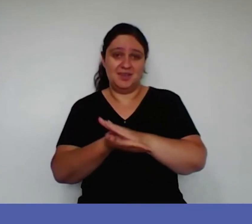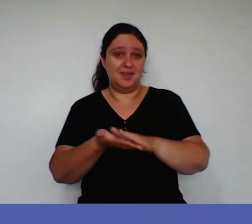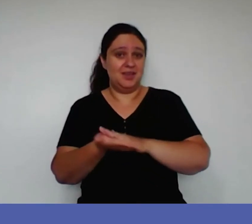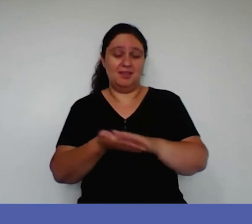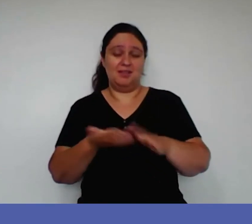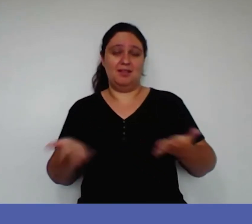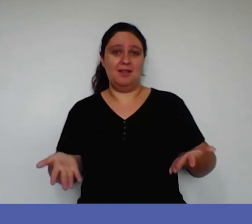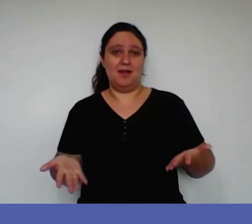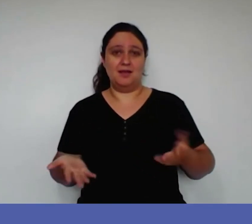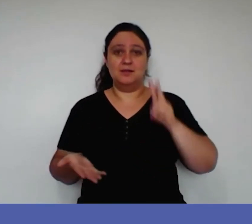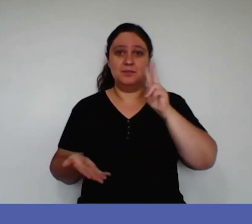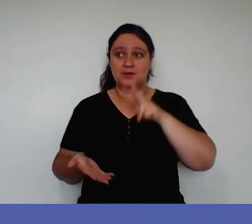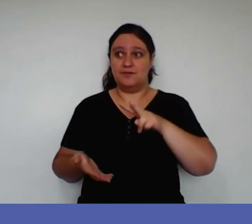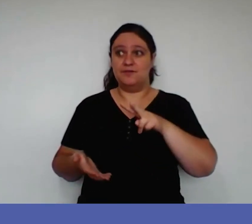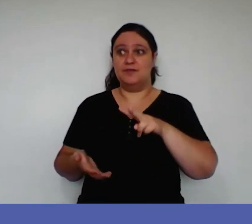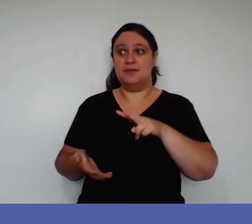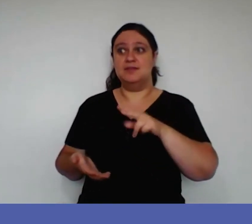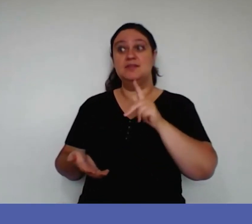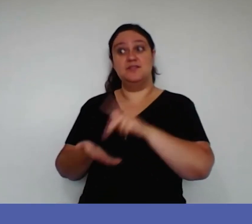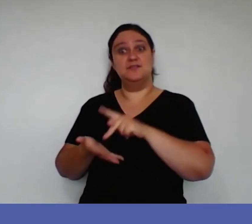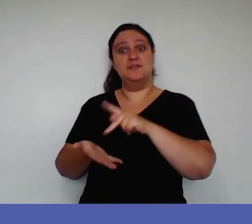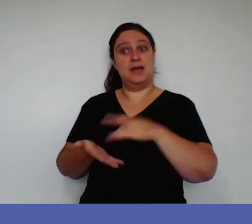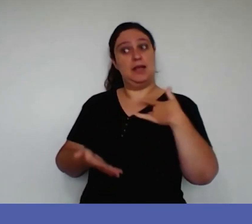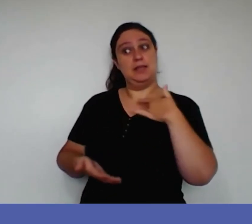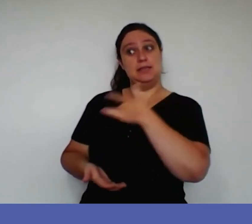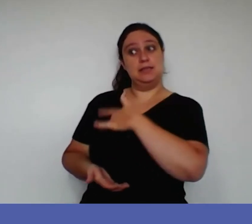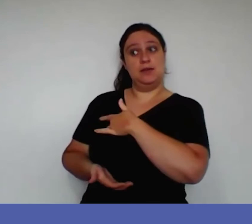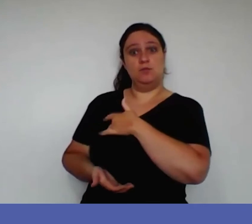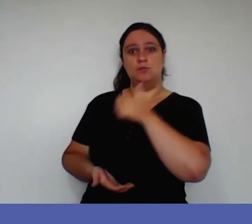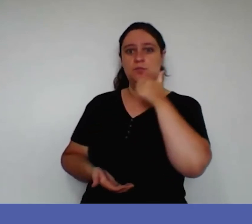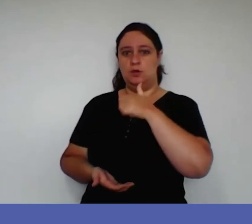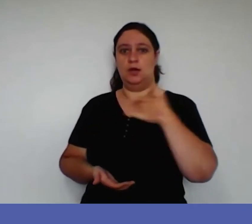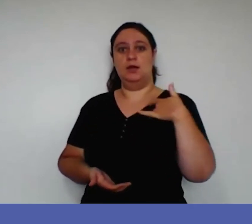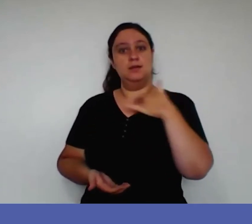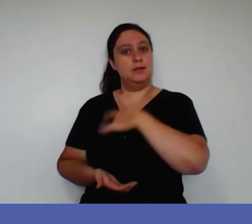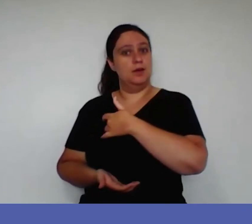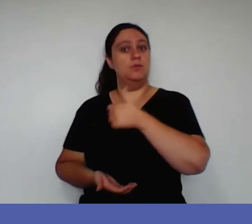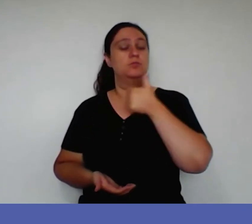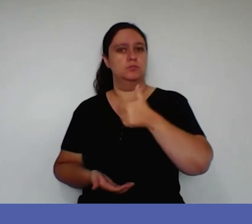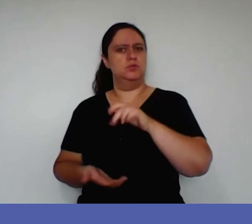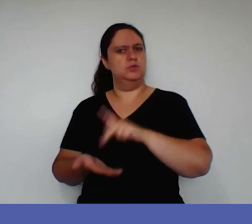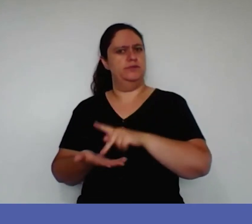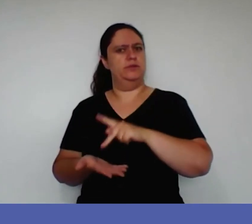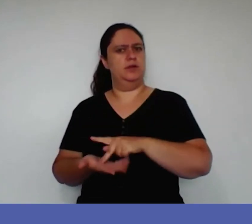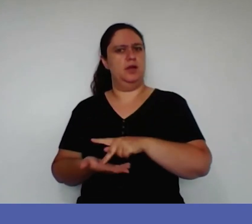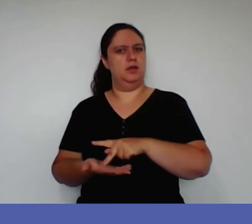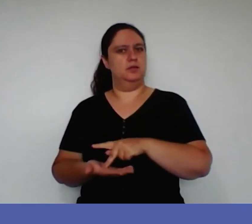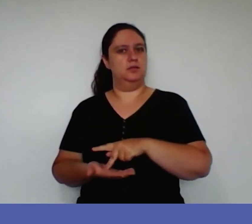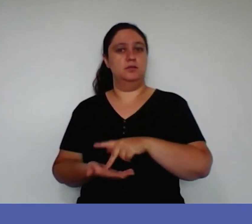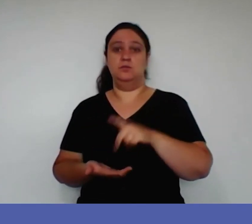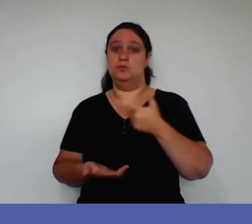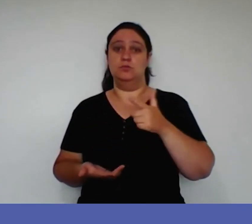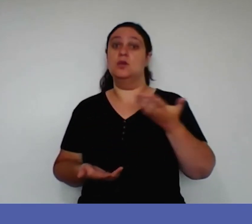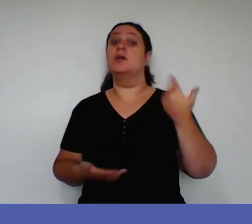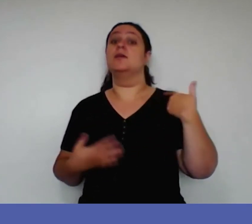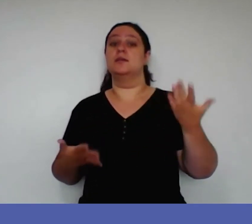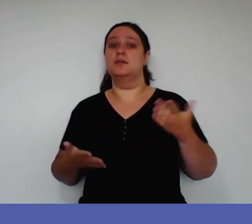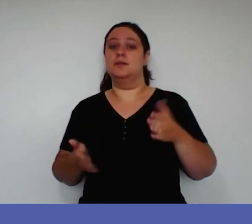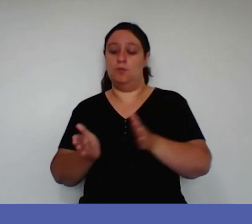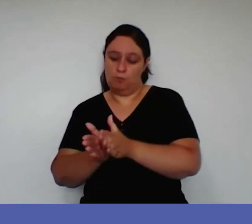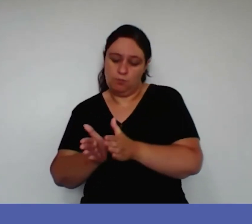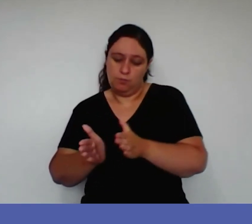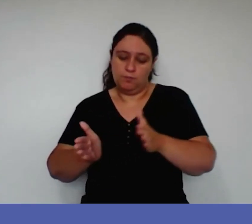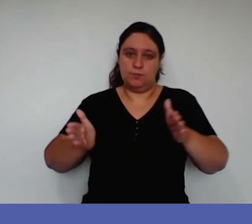mulher realmente é sã. Essa mulher é saudável, se essa mulher está pronta para... Não, então passava por um período de embelezamento. Vocês